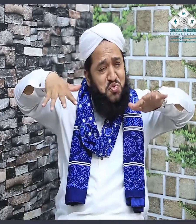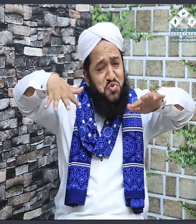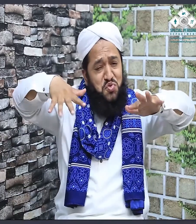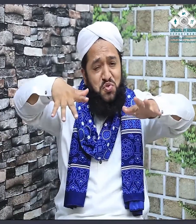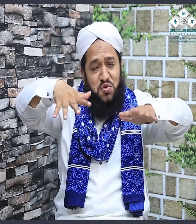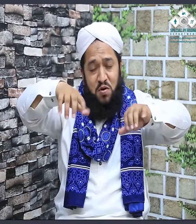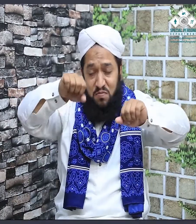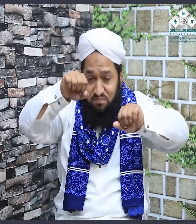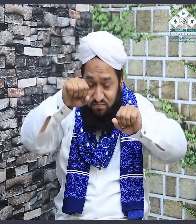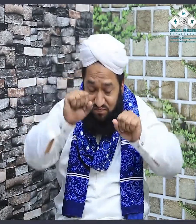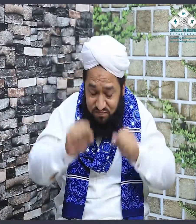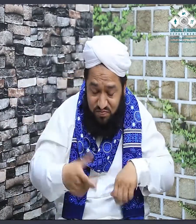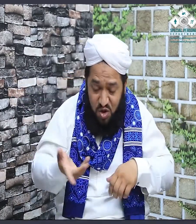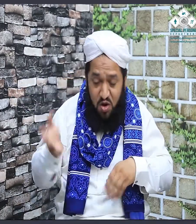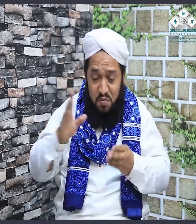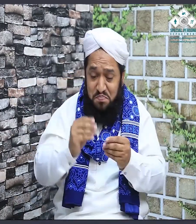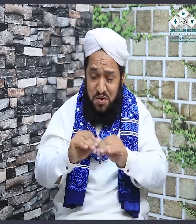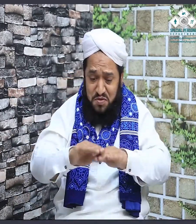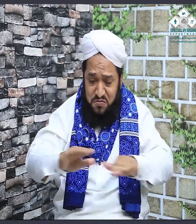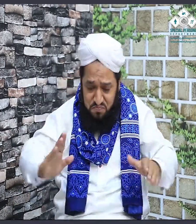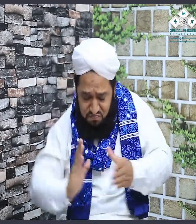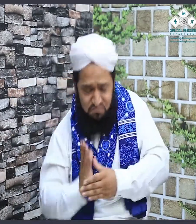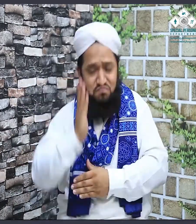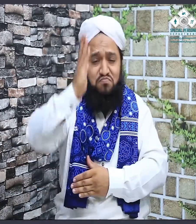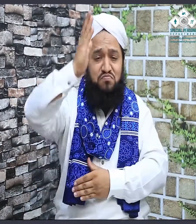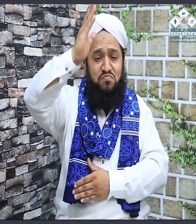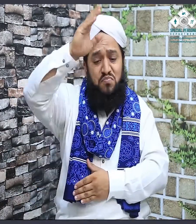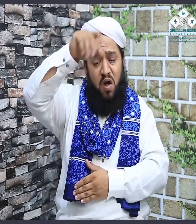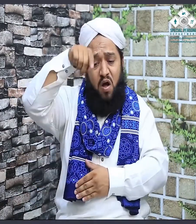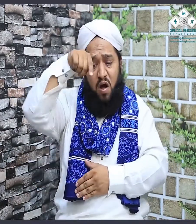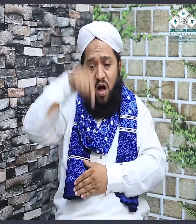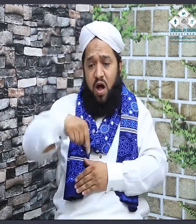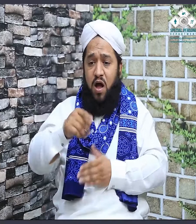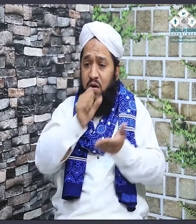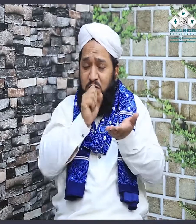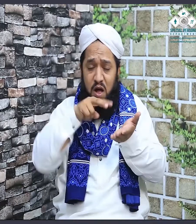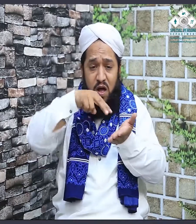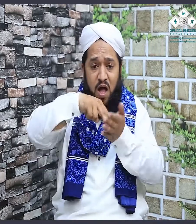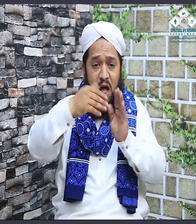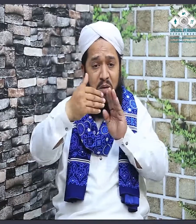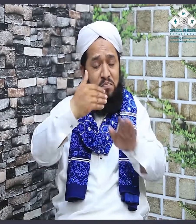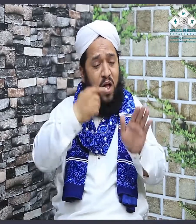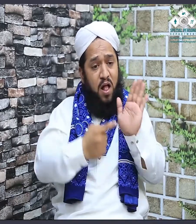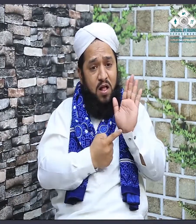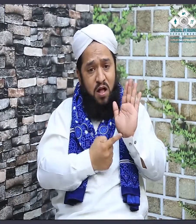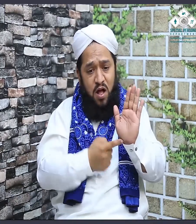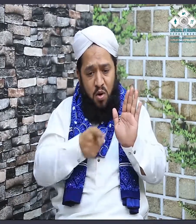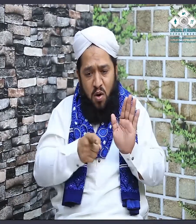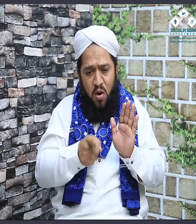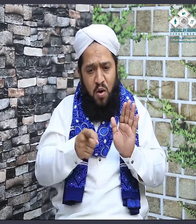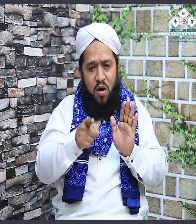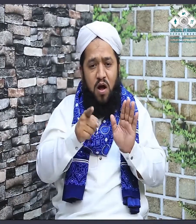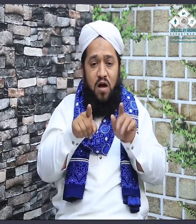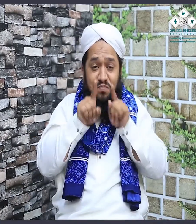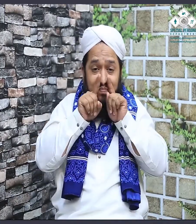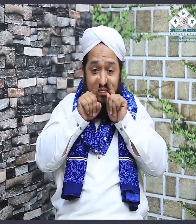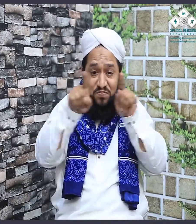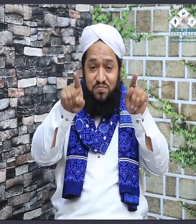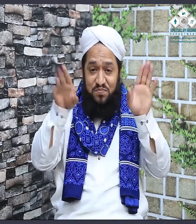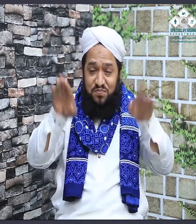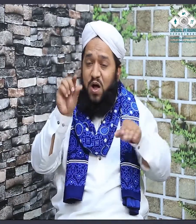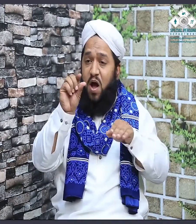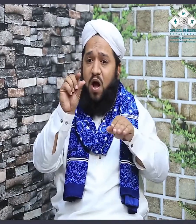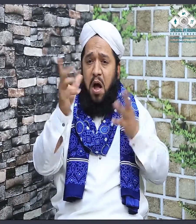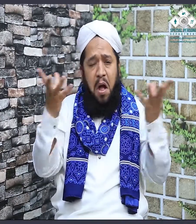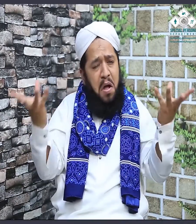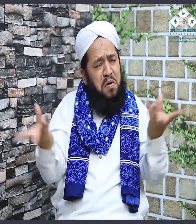کا نکلنا, دابت الارض کا خروج وغیرہ, یہ قیامت کی جو نشانیاں ہیں. اسی طرح ٹڈیوں کا مکمل بالکل خاتمہ ہو